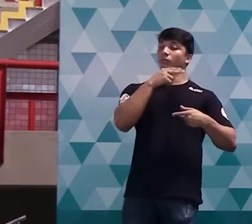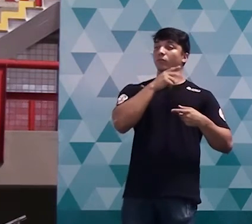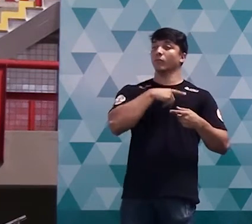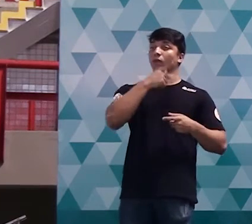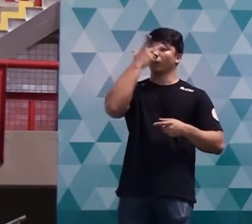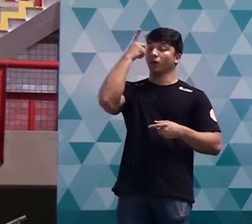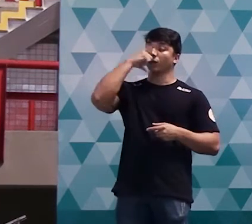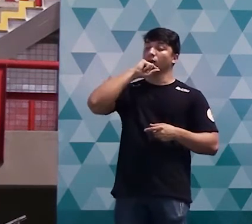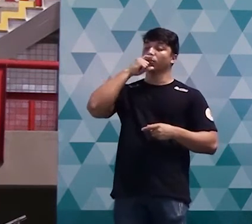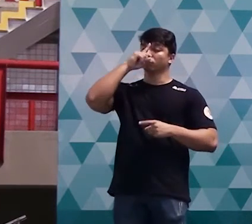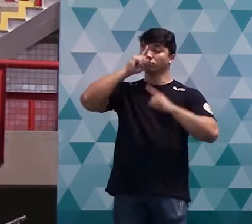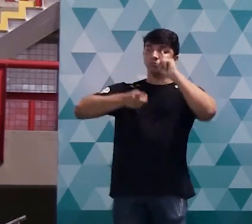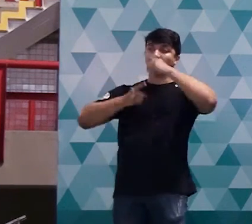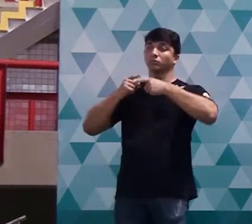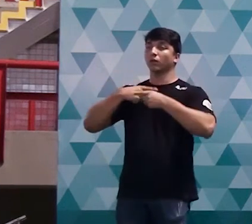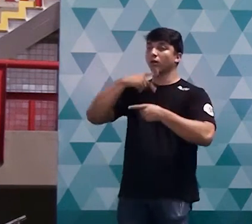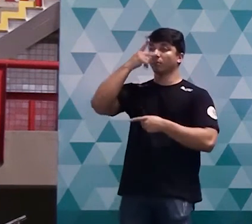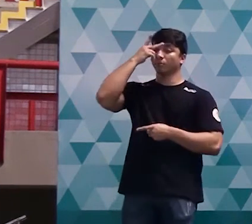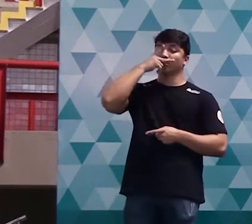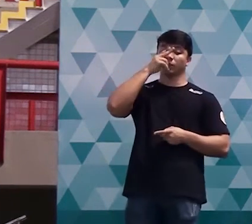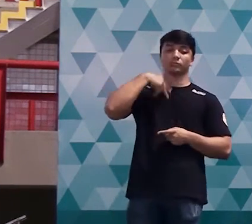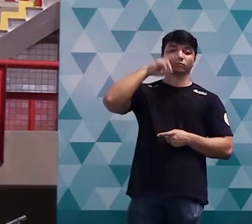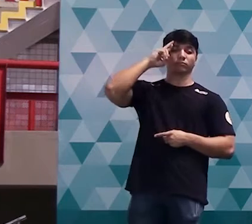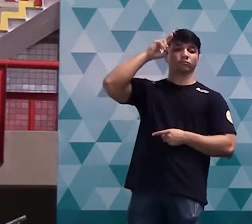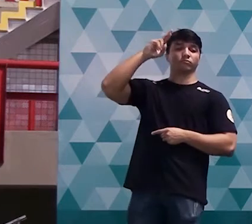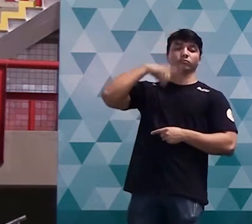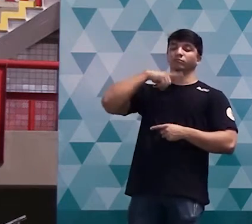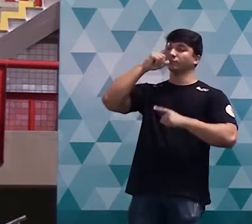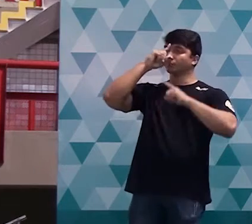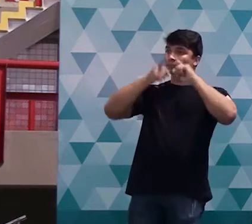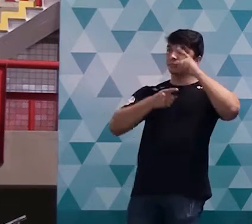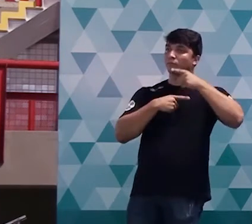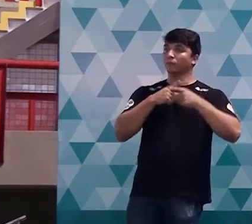mãos do senhor de engenho. Era uma sociedade